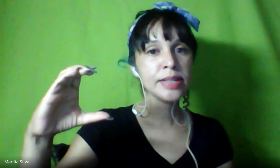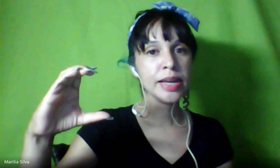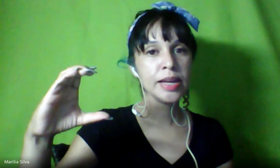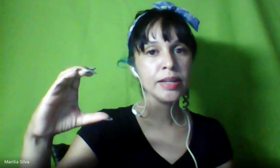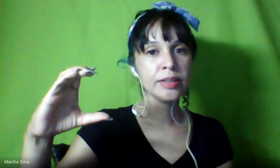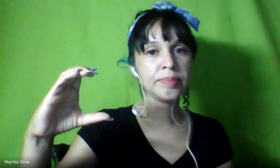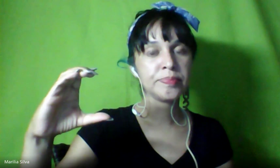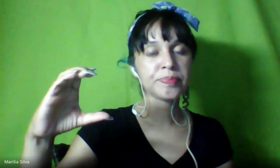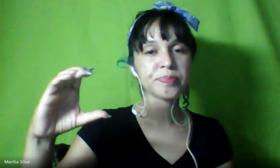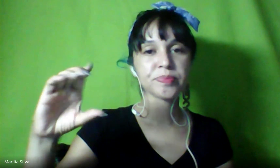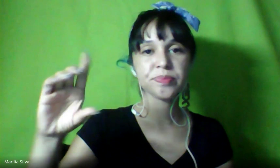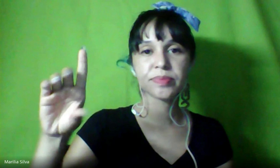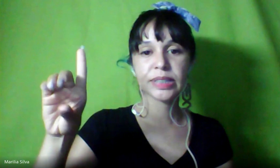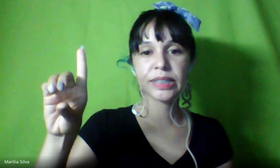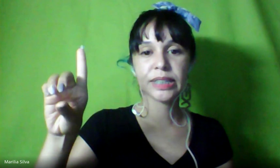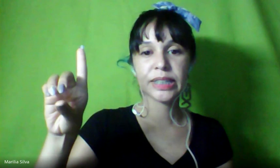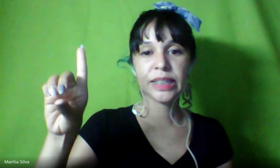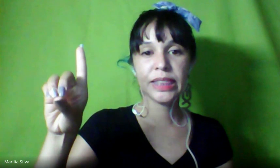C,